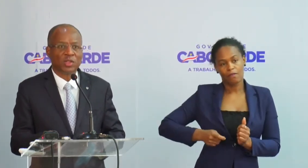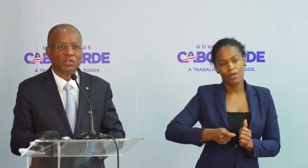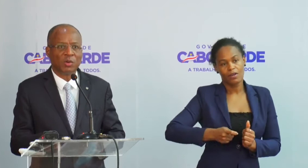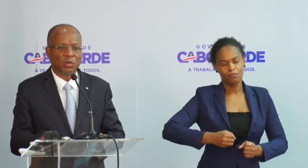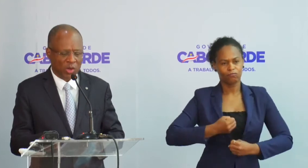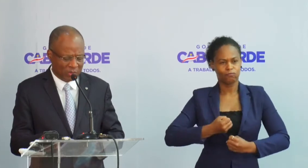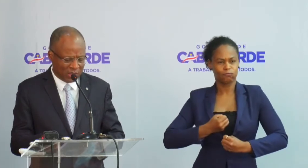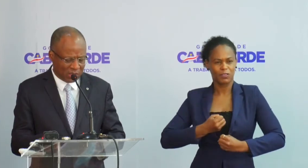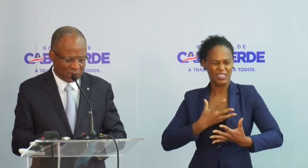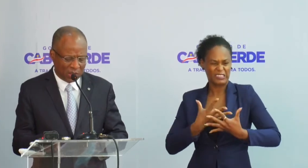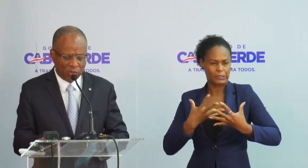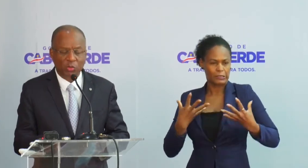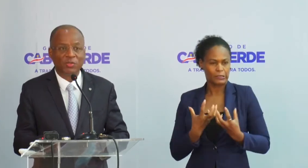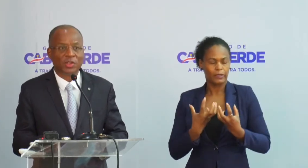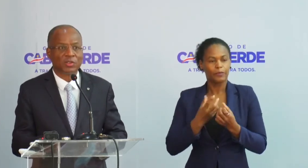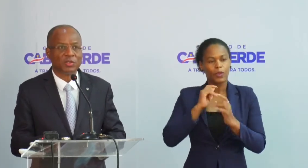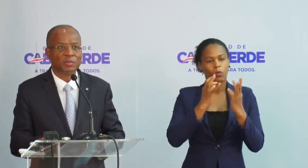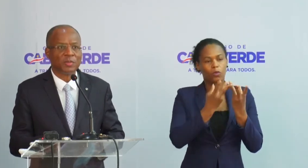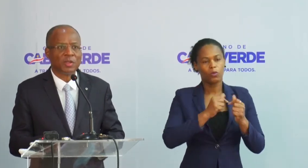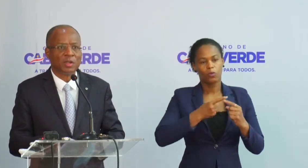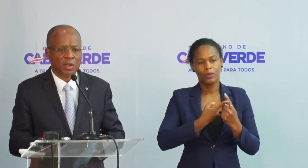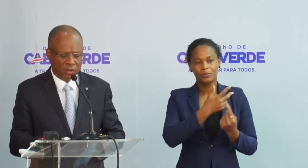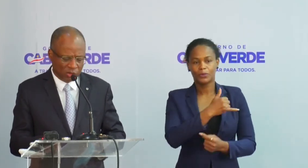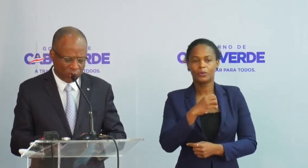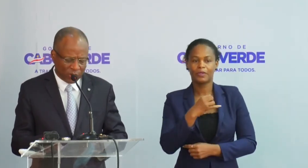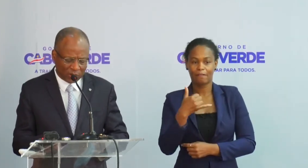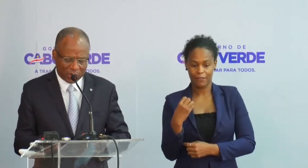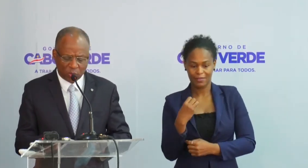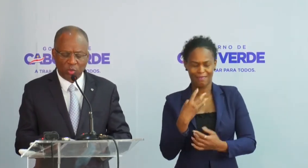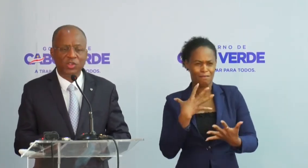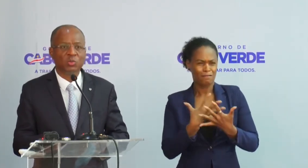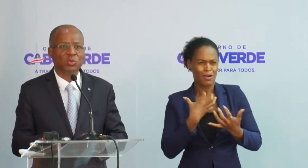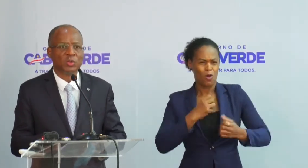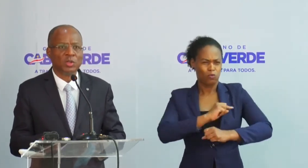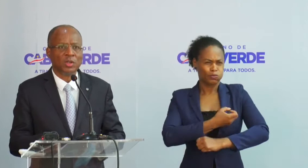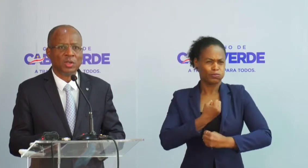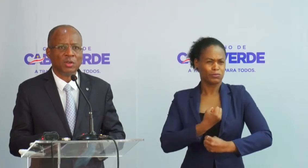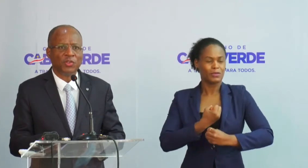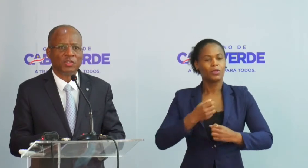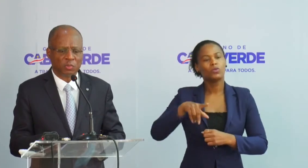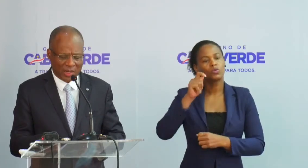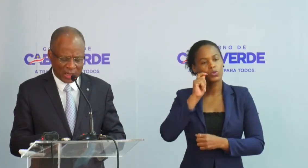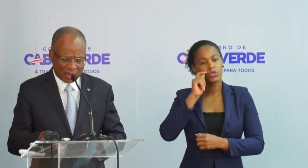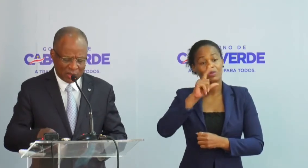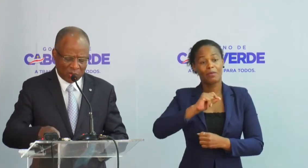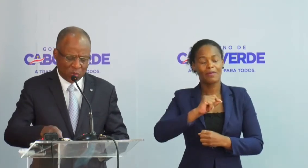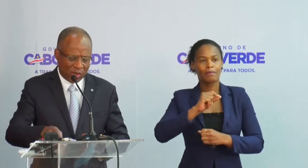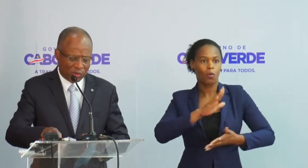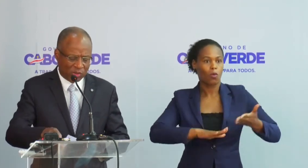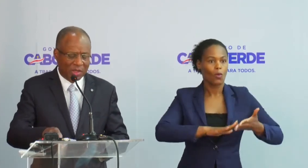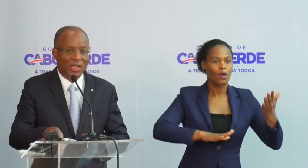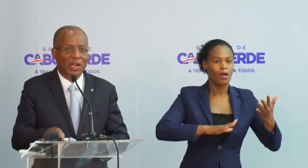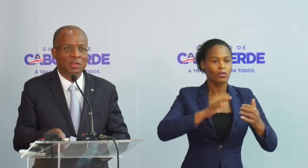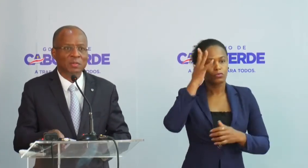forte contração económica em 2020, atingiu fortemente o turismo e fez disparar o